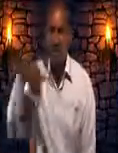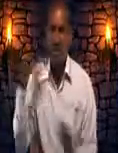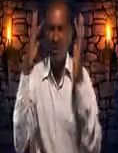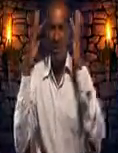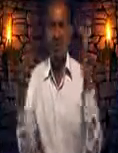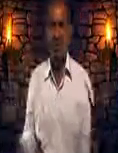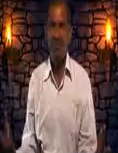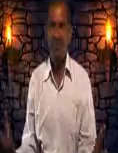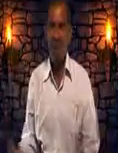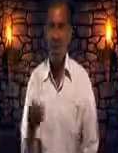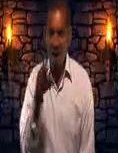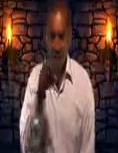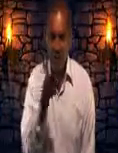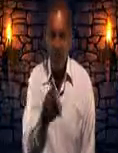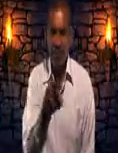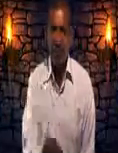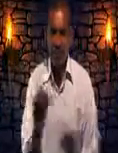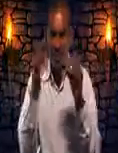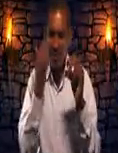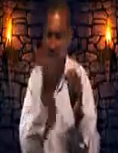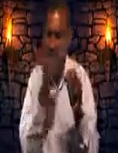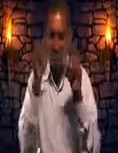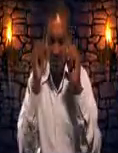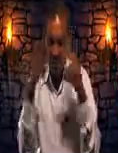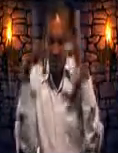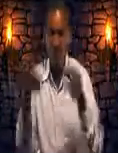எங்களுக்கு தெரியாது. இவன் கண்களை திறந்தவன்